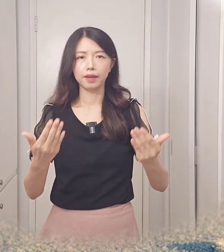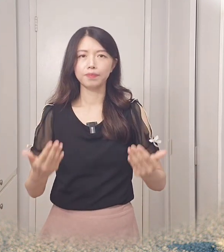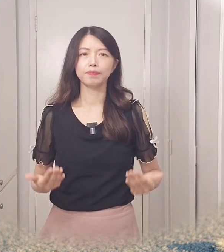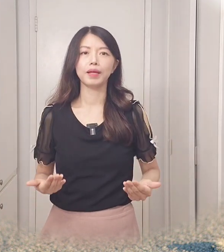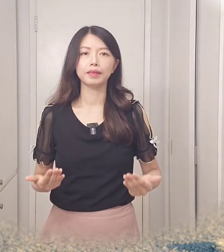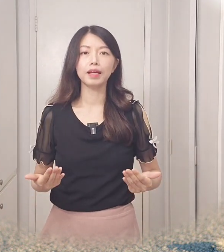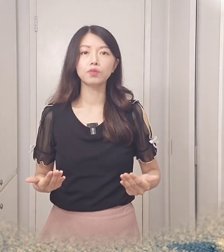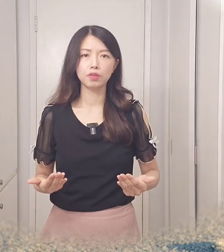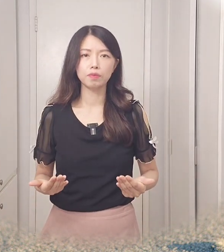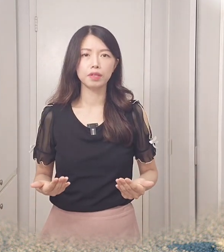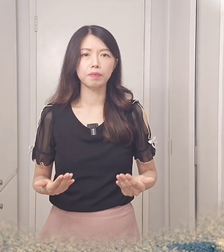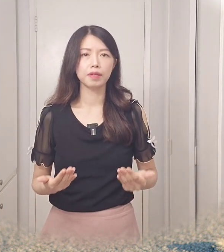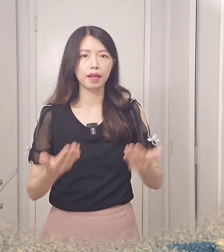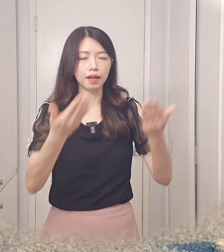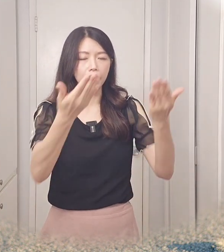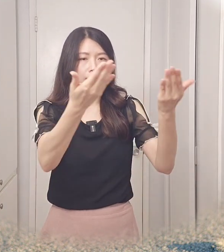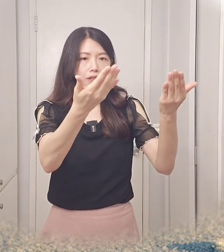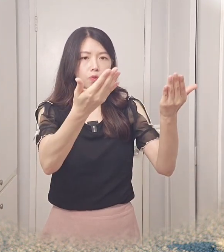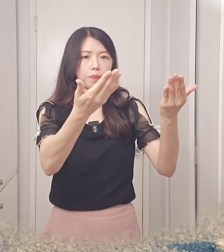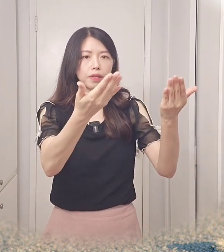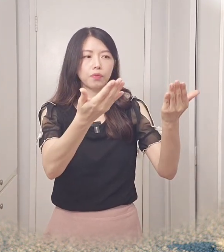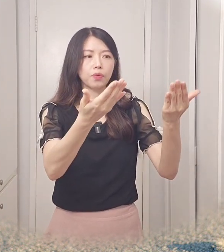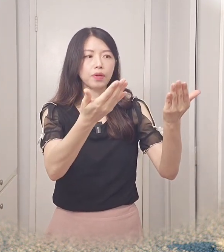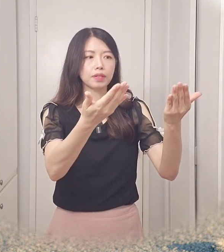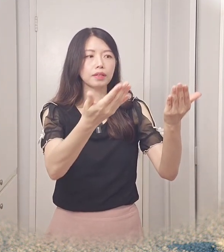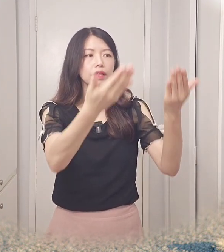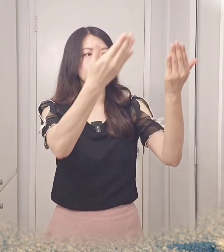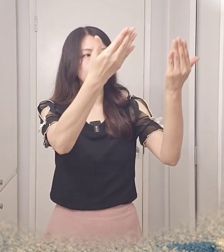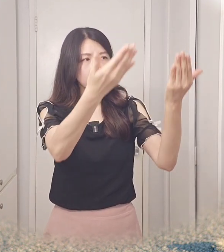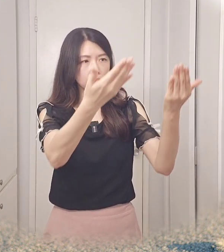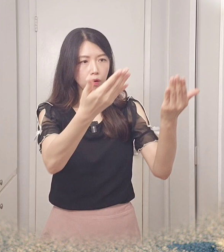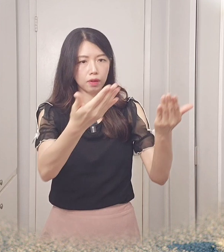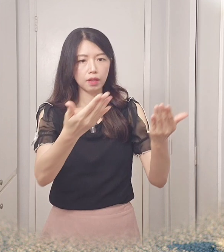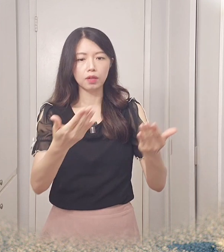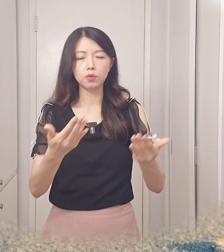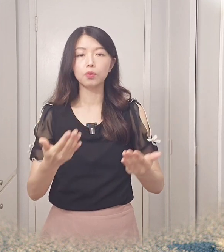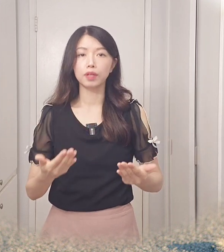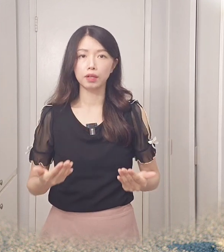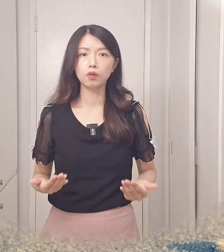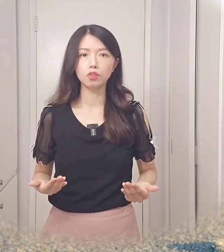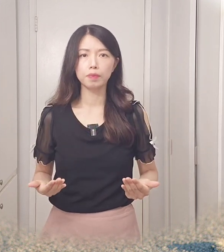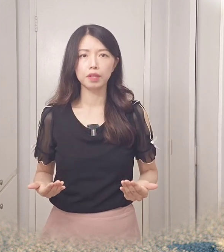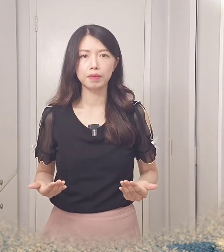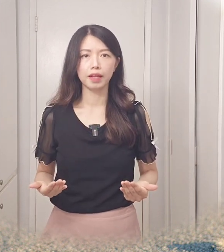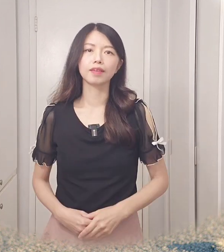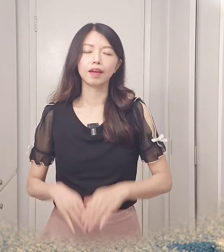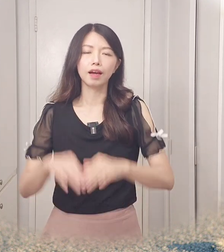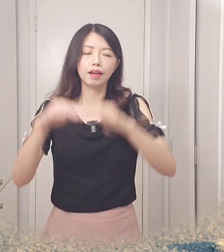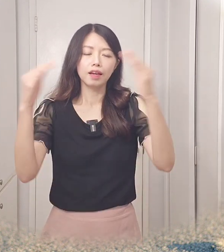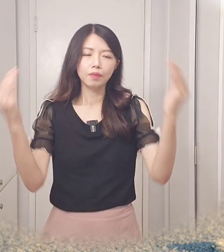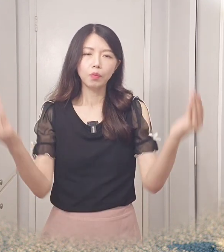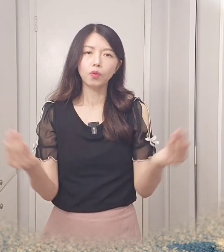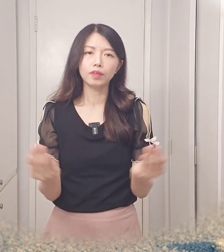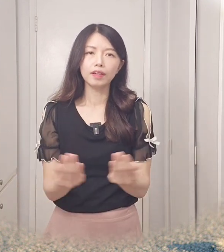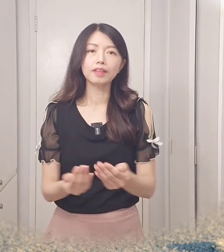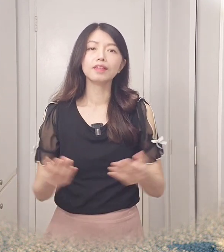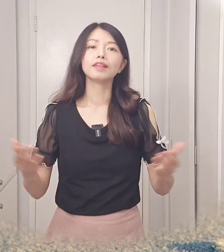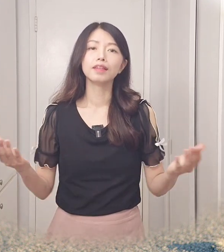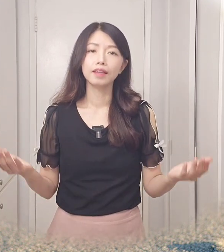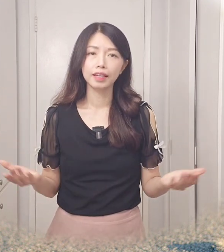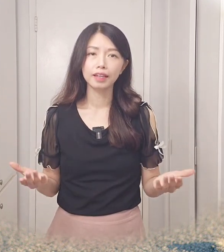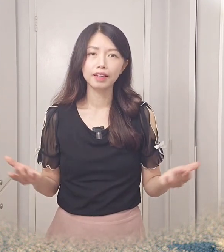도와주시네. 받다소 해주시면 됩니다. 양손바닥 위로 한 이 상태에서 이렇게 내 쪽으로 당겨주시면 됩니다.